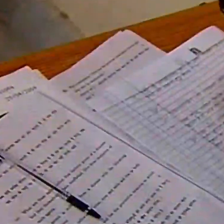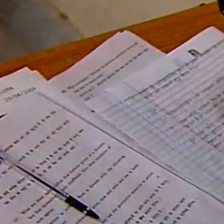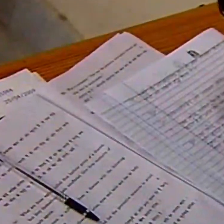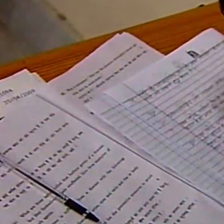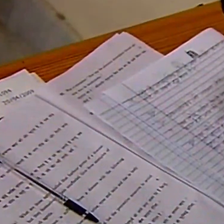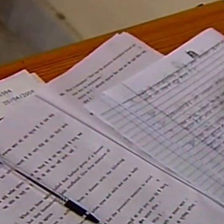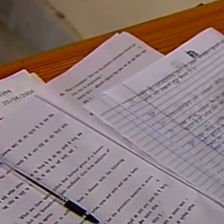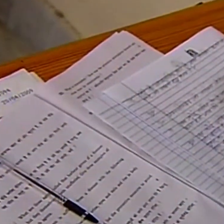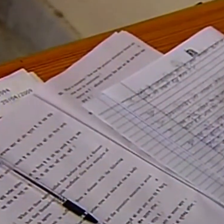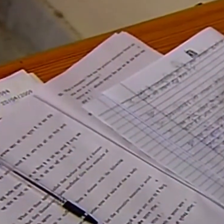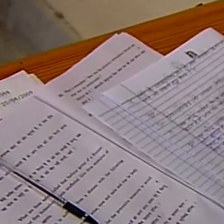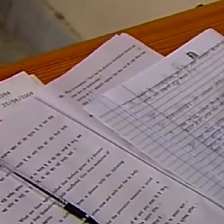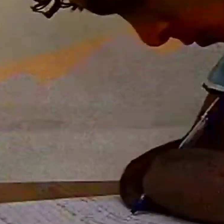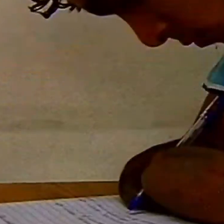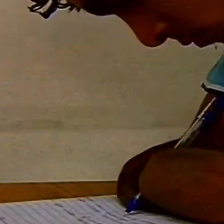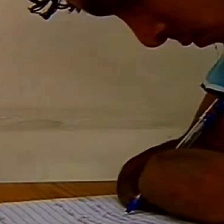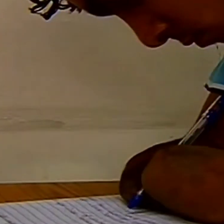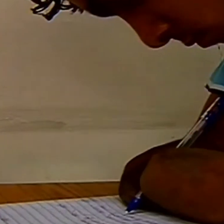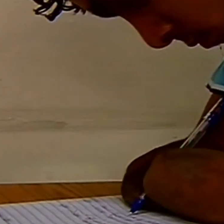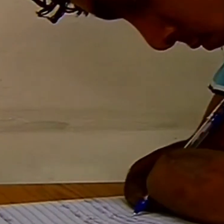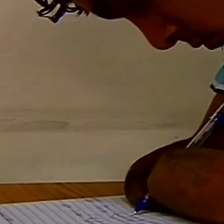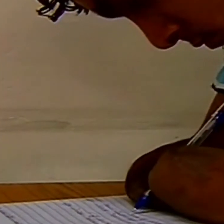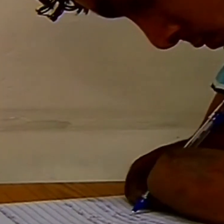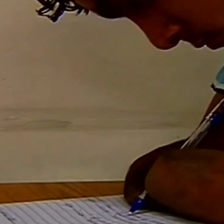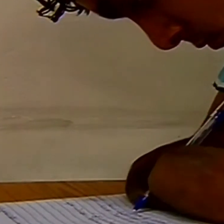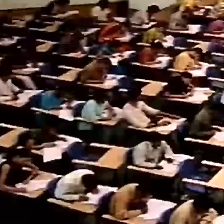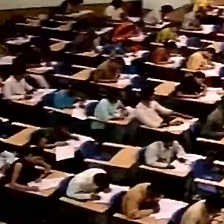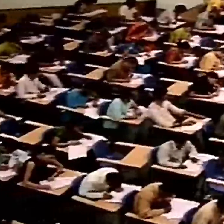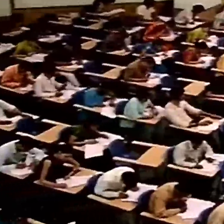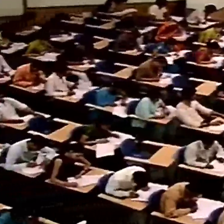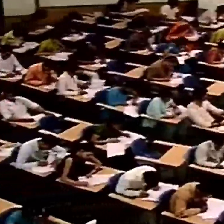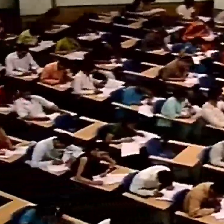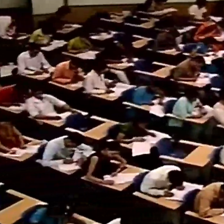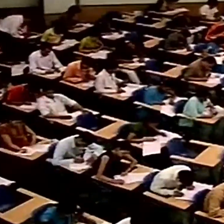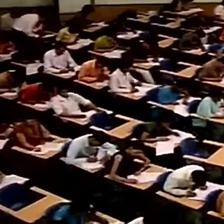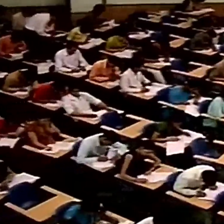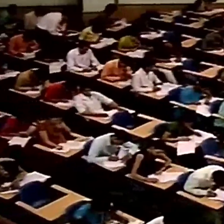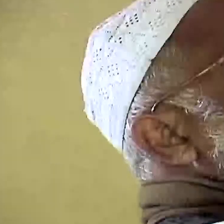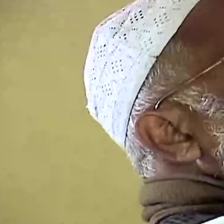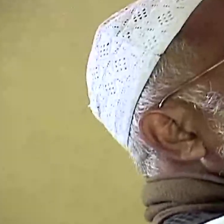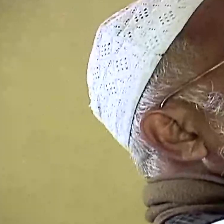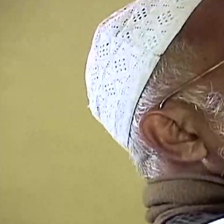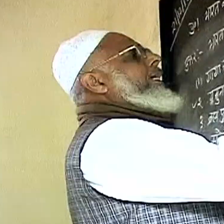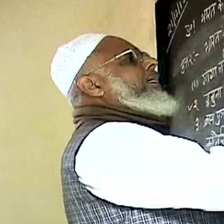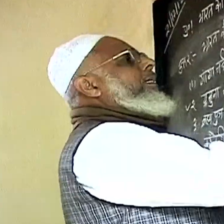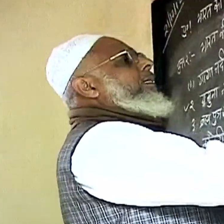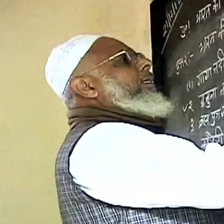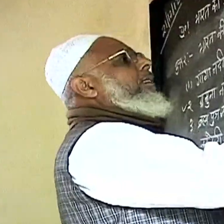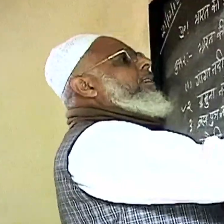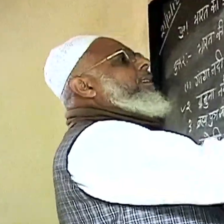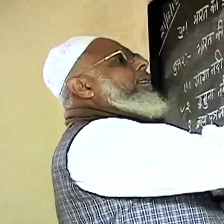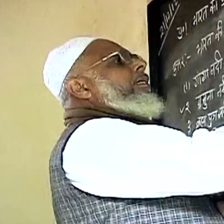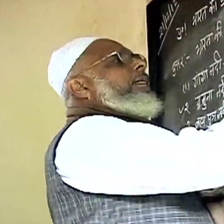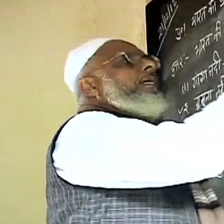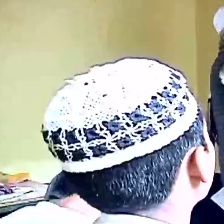फिर। शिक्षा और परीक्षा का अवसर एक बार ही क्यों